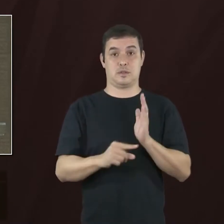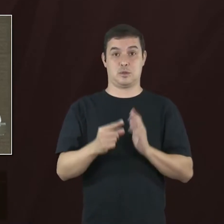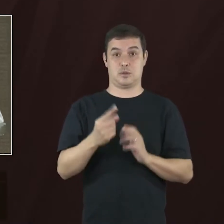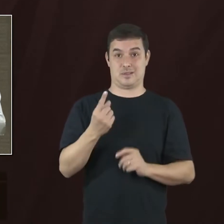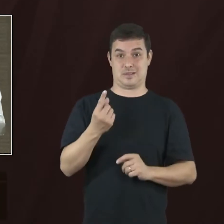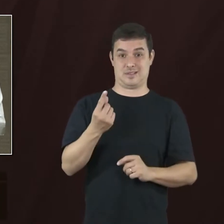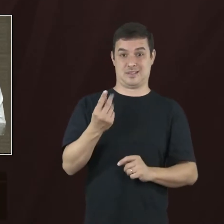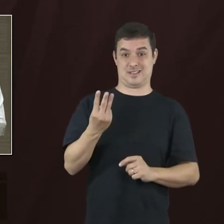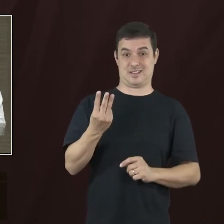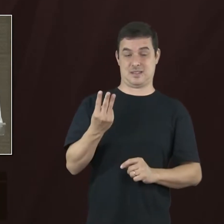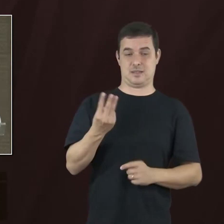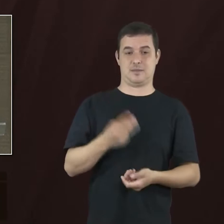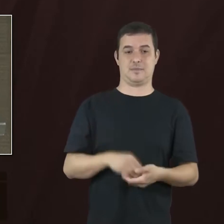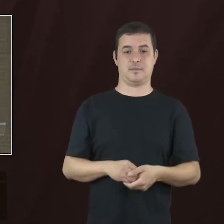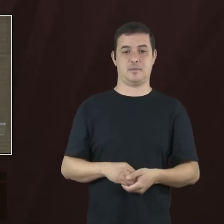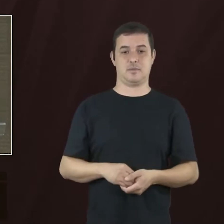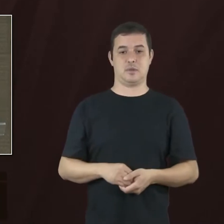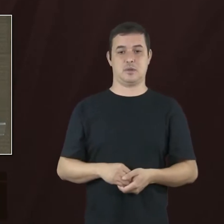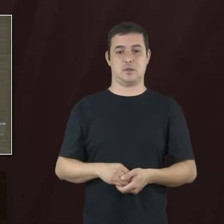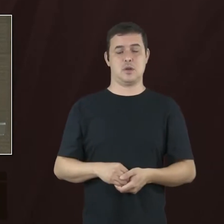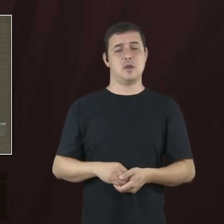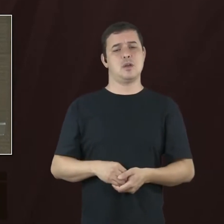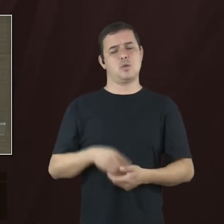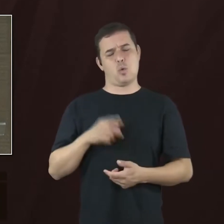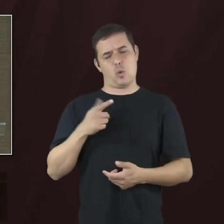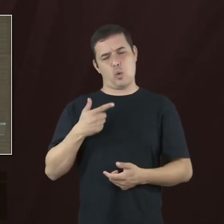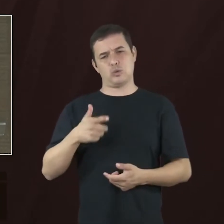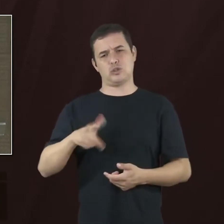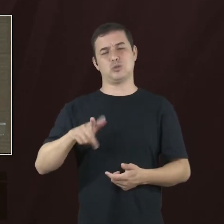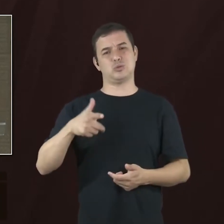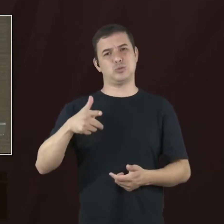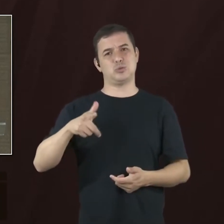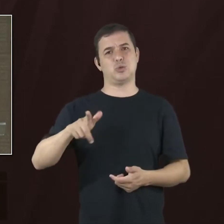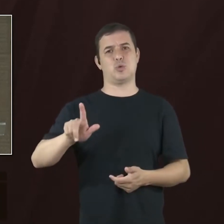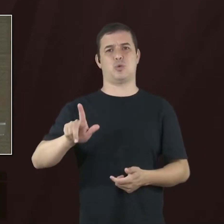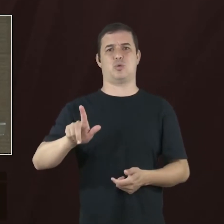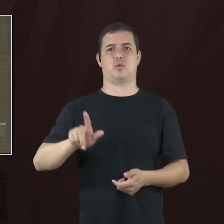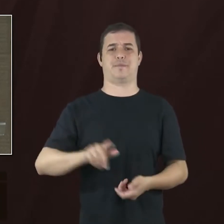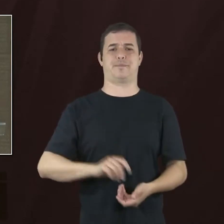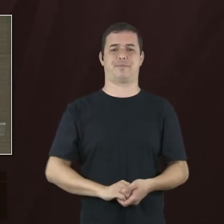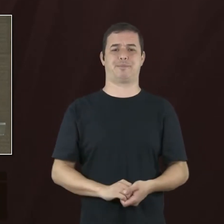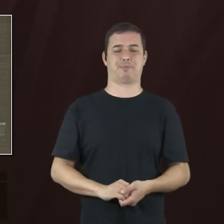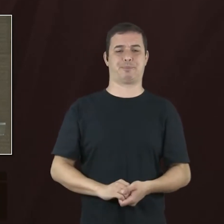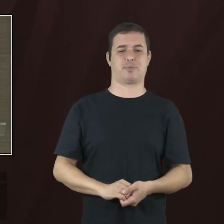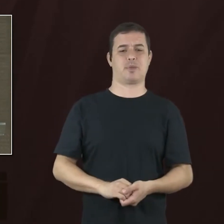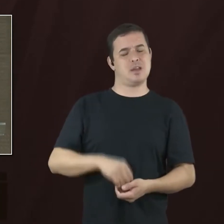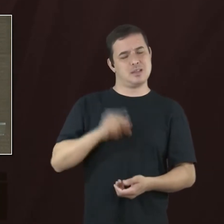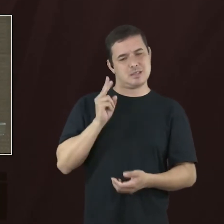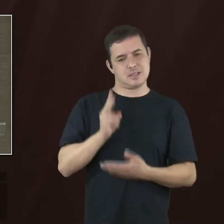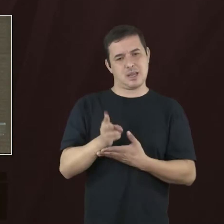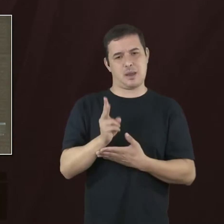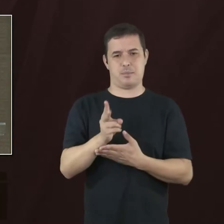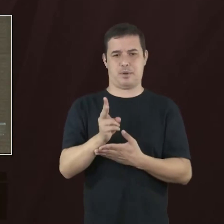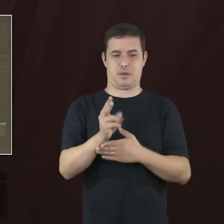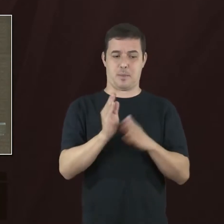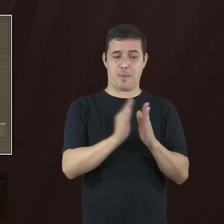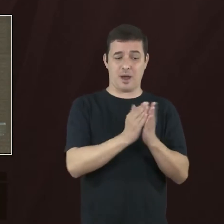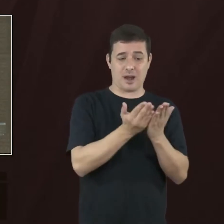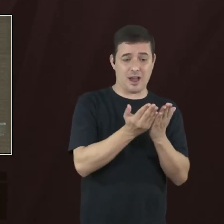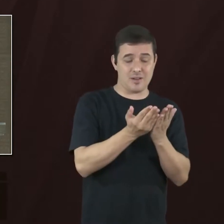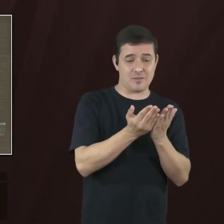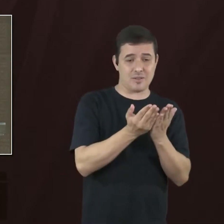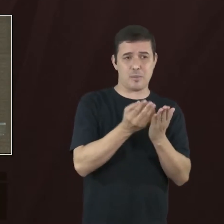Mantém o padrão das sãs palavras ou das palavras saudáveis, que de